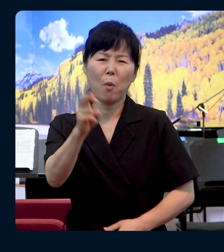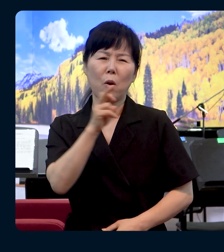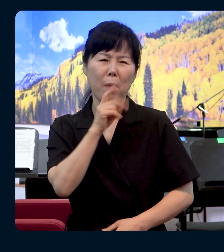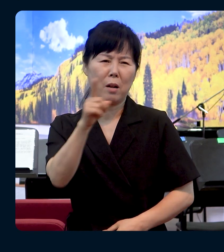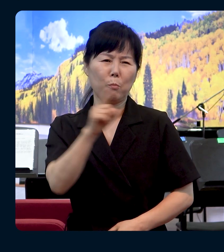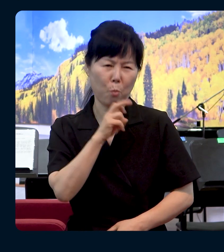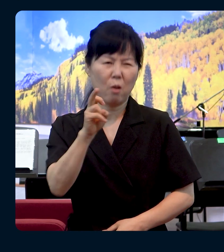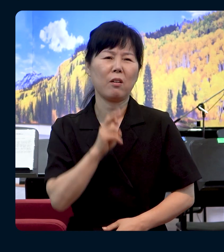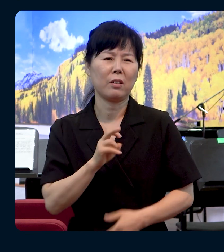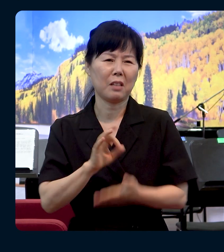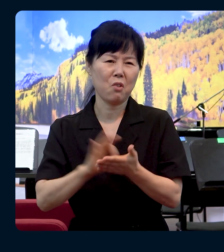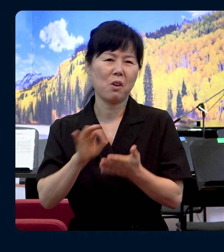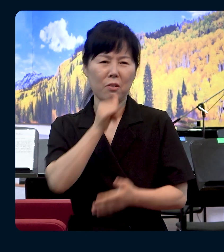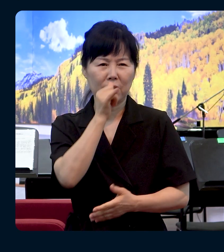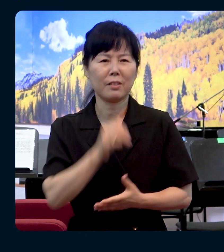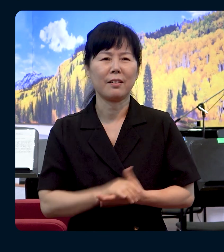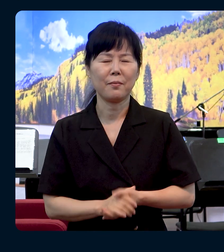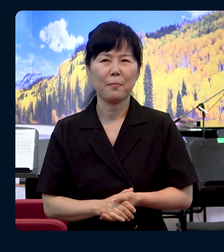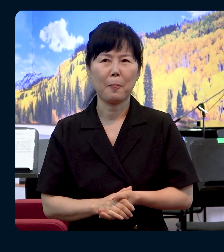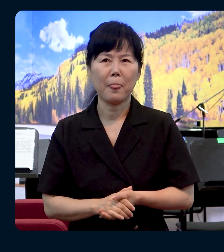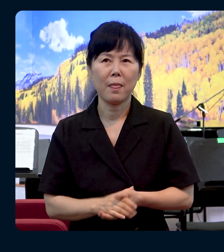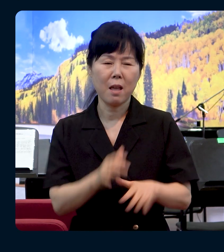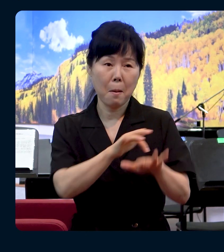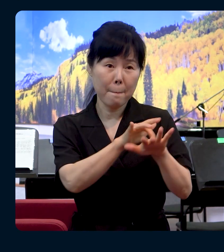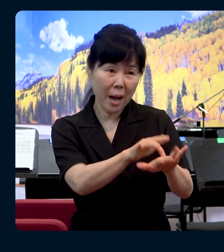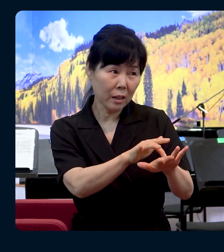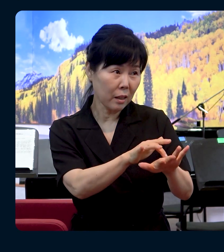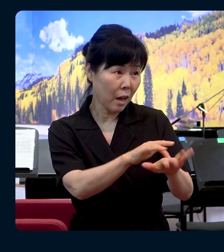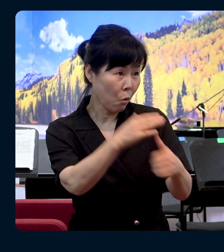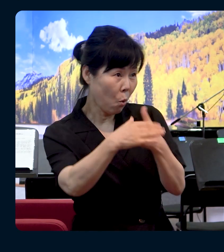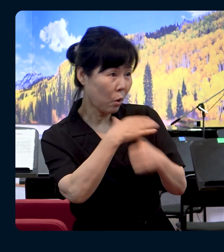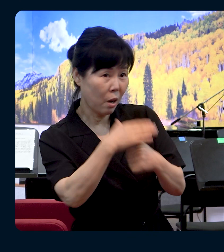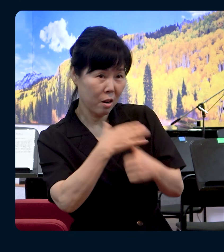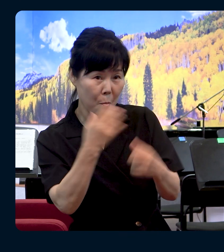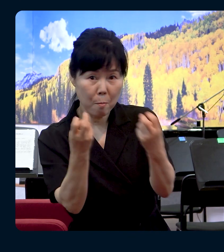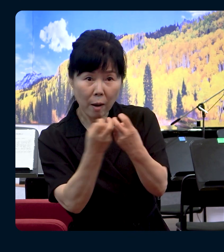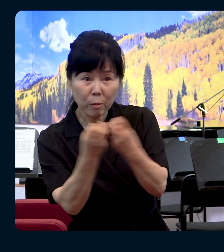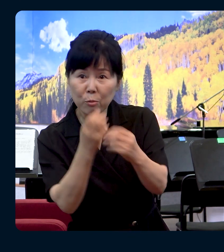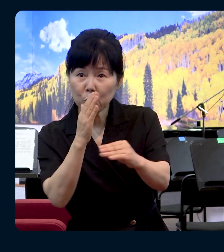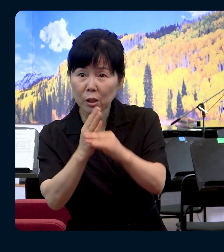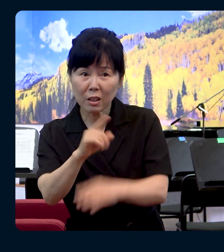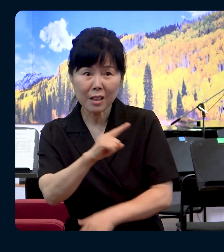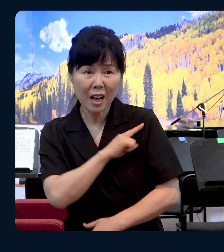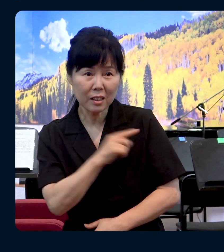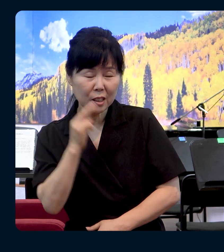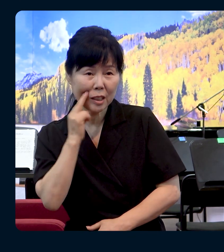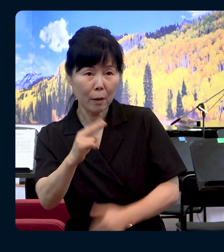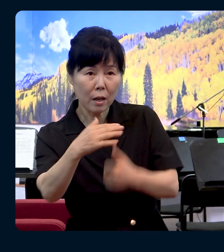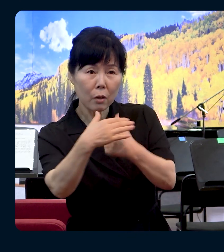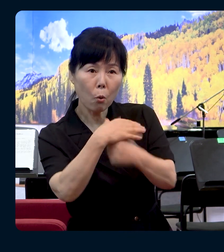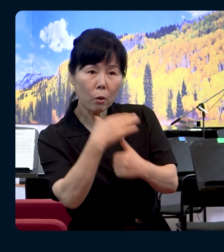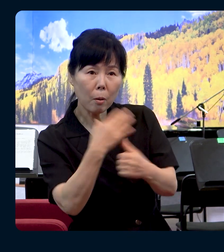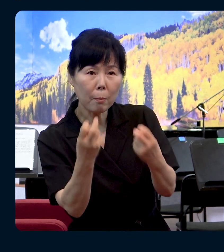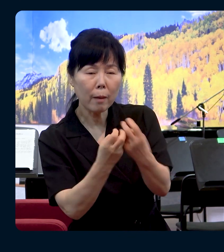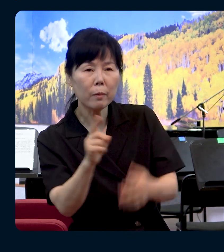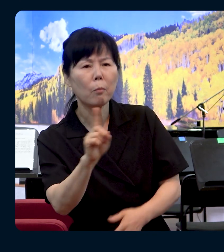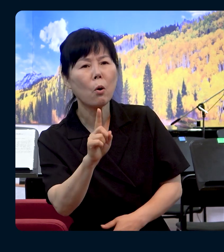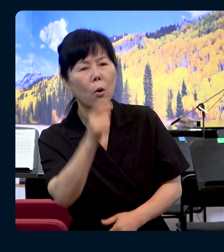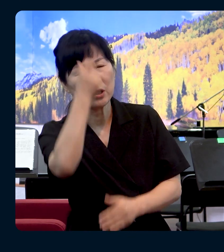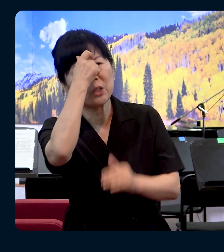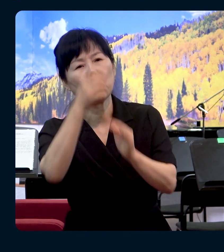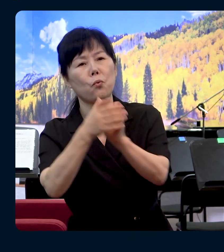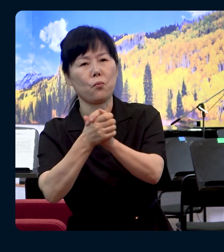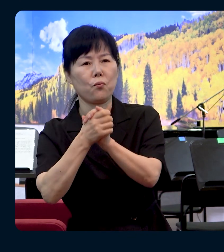제가 볼 때 마귀가 우리를 공격하는 것 중에서 가장 심하게 공격하는 것이 바로 우리의